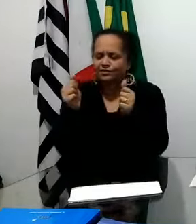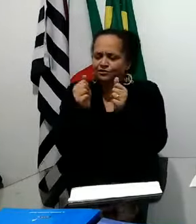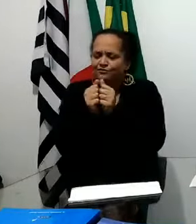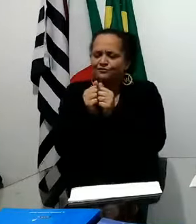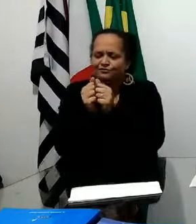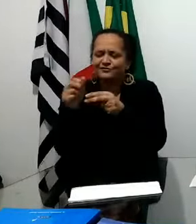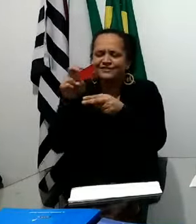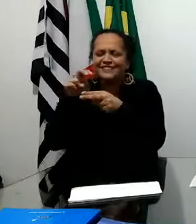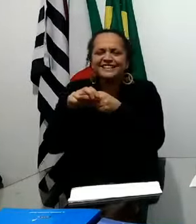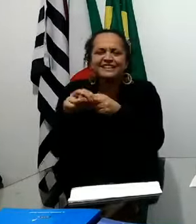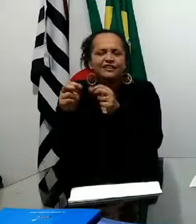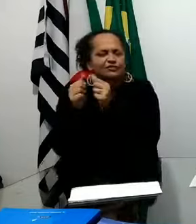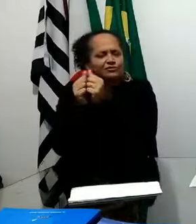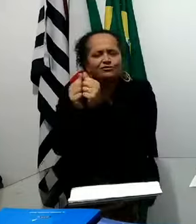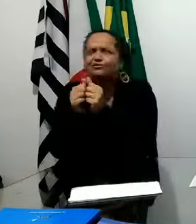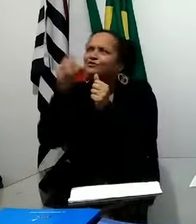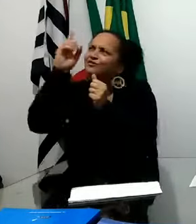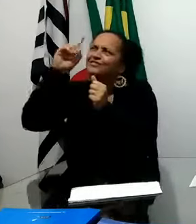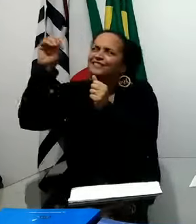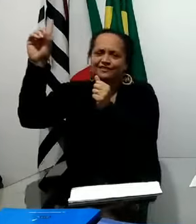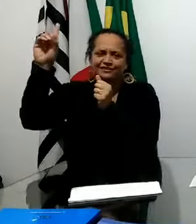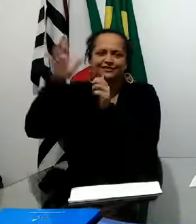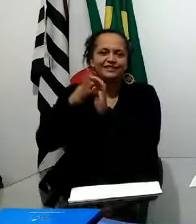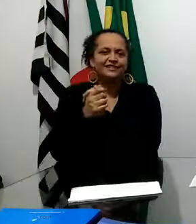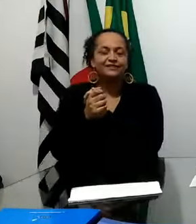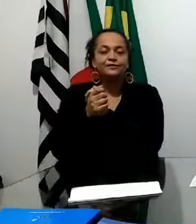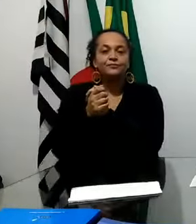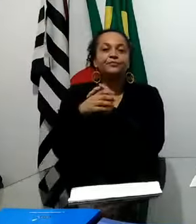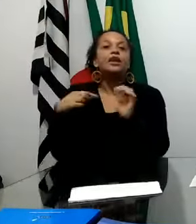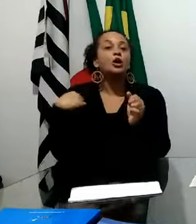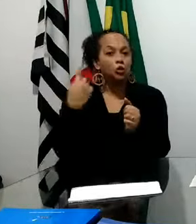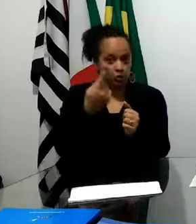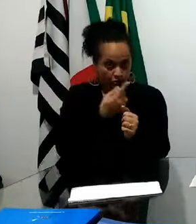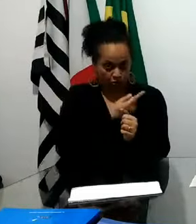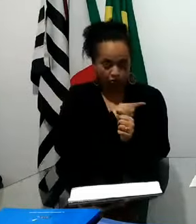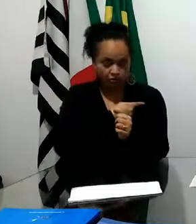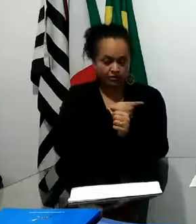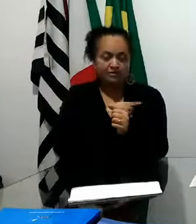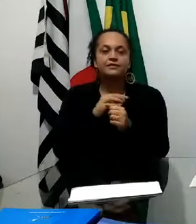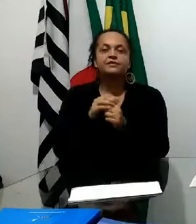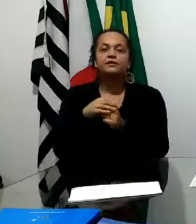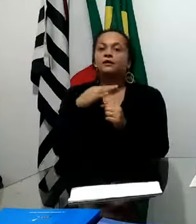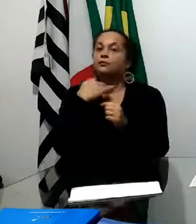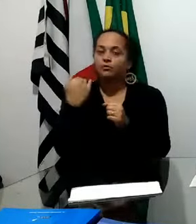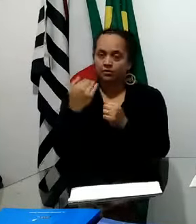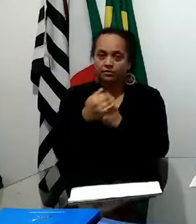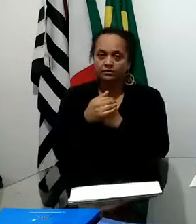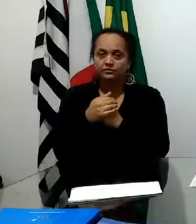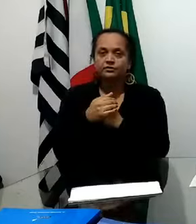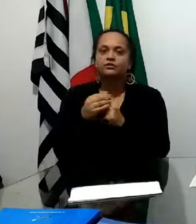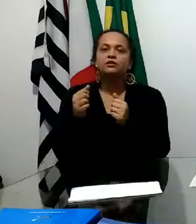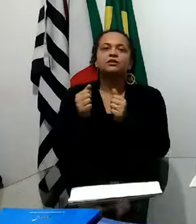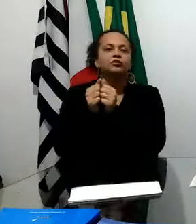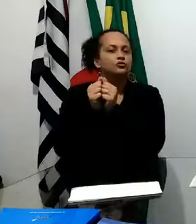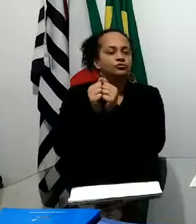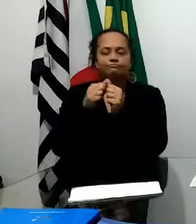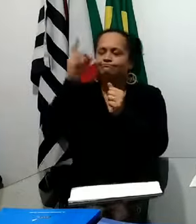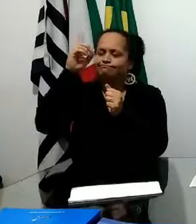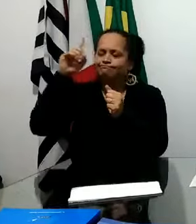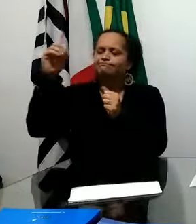juntamente com Ele. Deixa eu ler novamente o versículo 5. E estando nós mortos em nossos delitos, Ele nos deu vida juntamente com